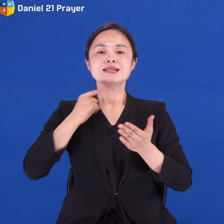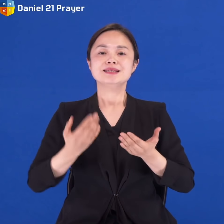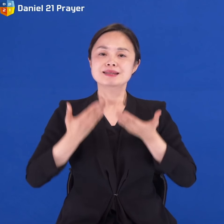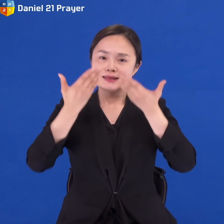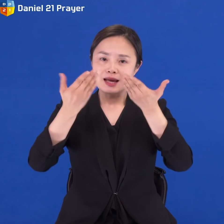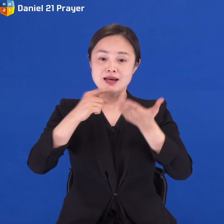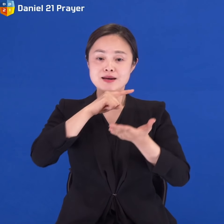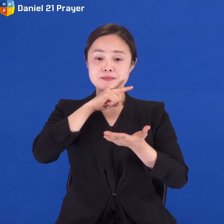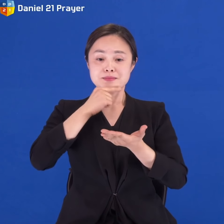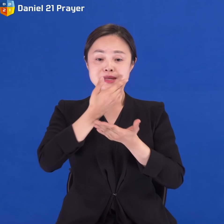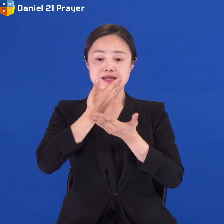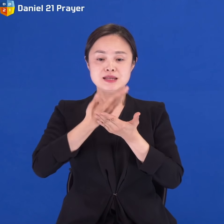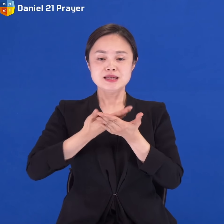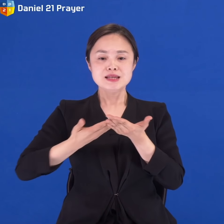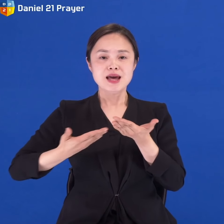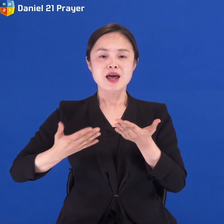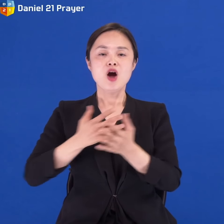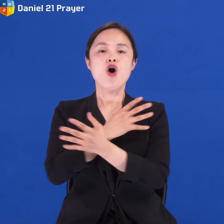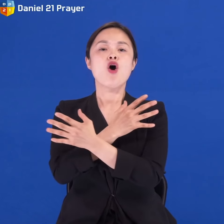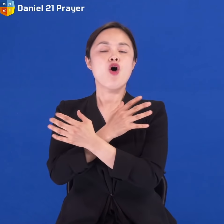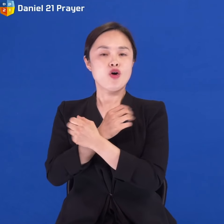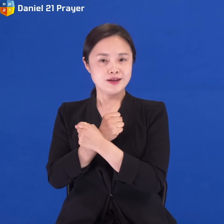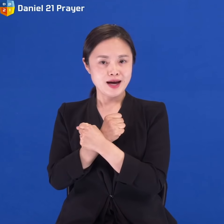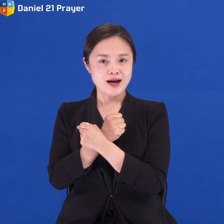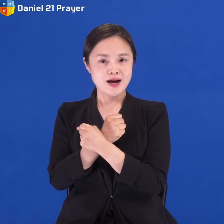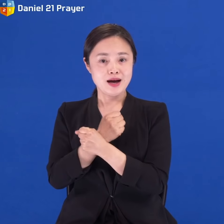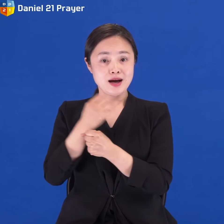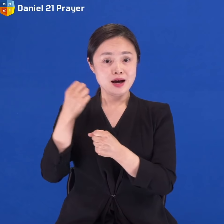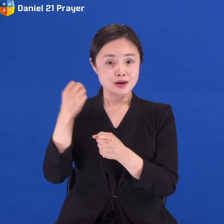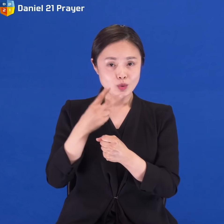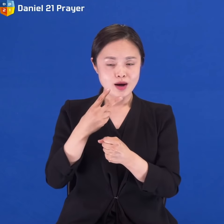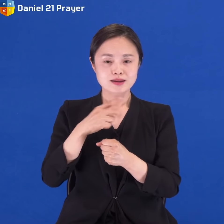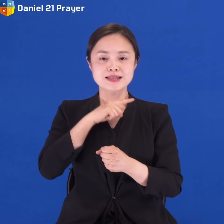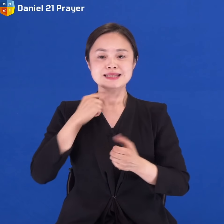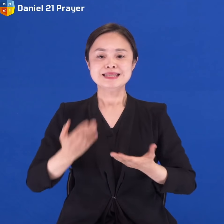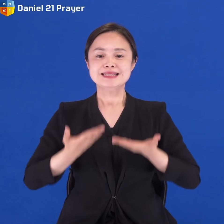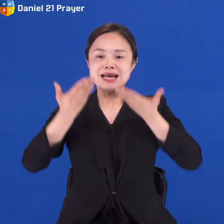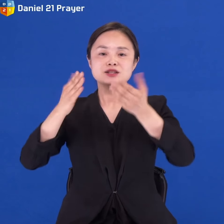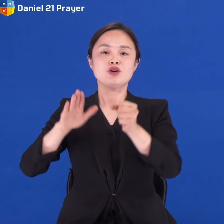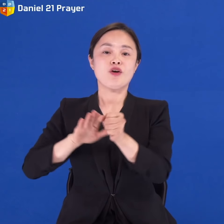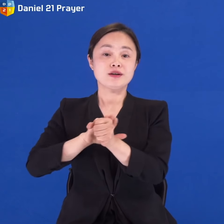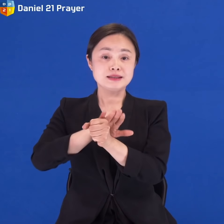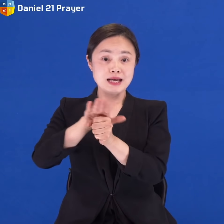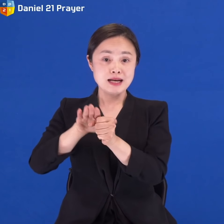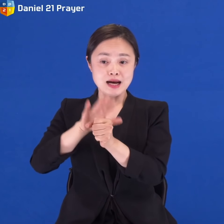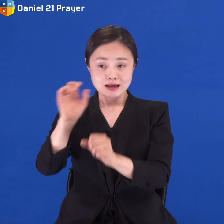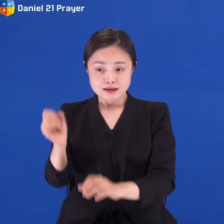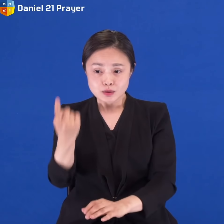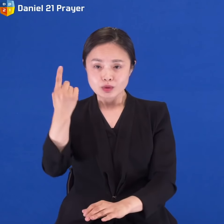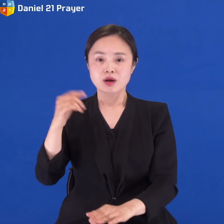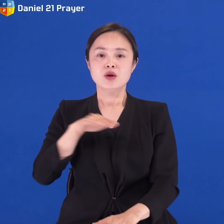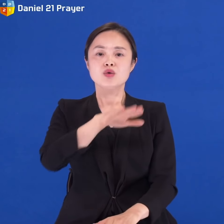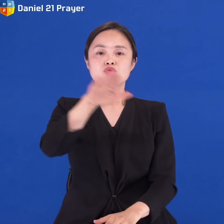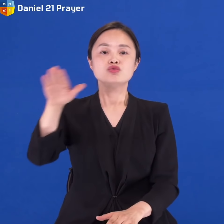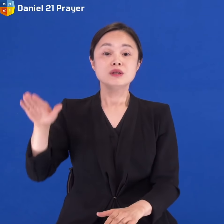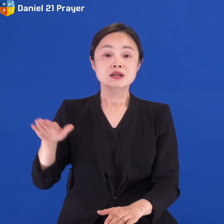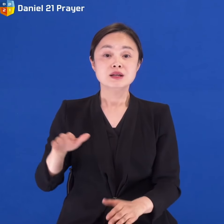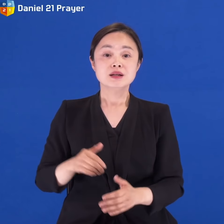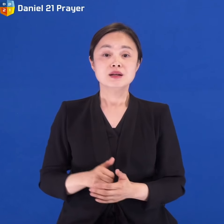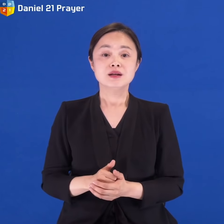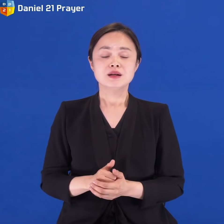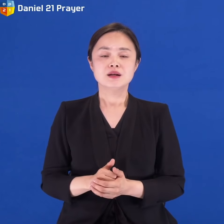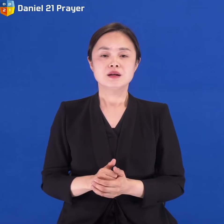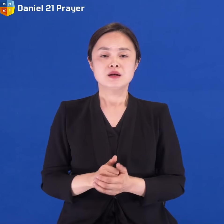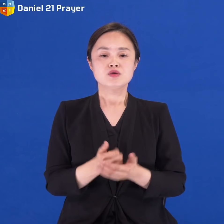인한 아가페의 사랑, 그 사랑에 의해서 죽었고 못 박혔고 그것으로